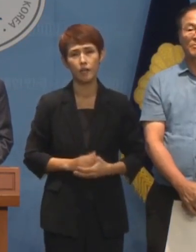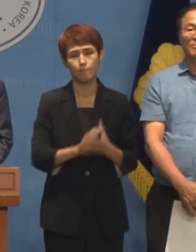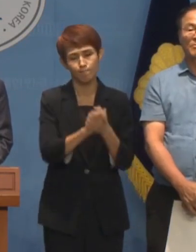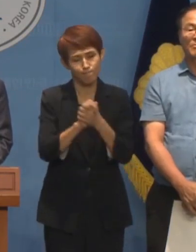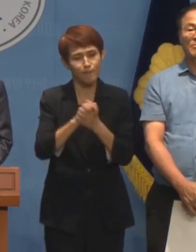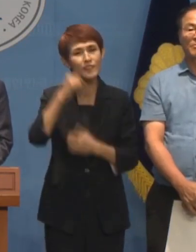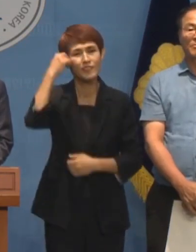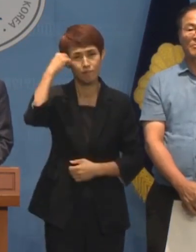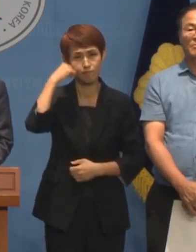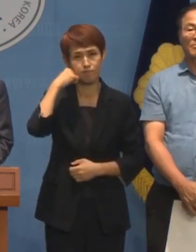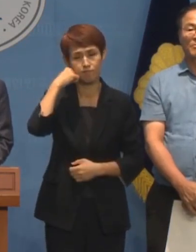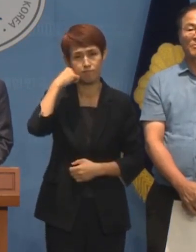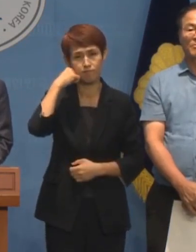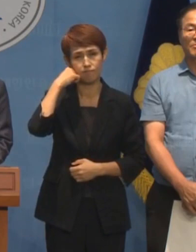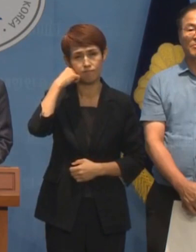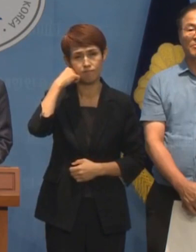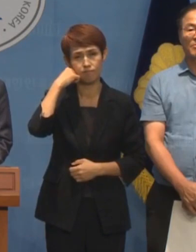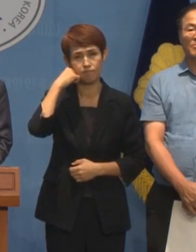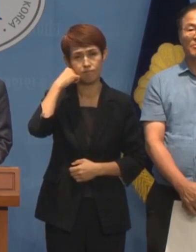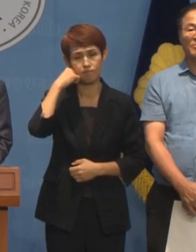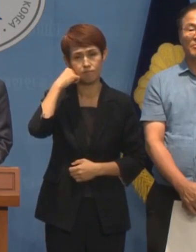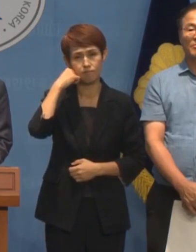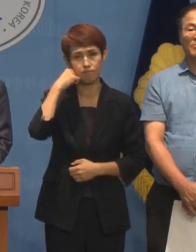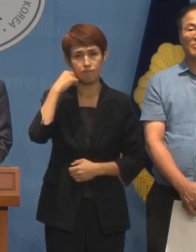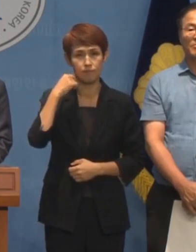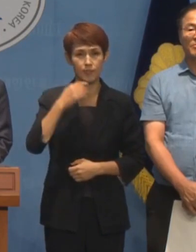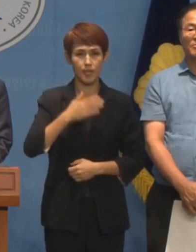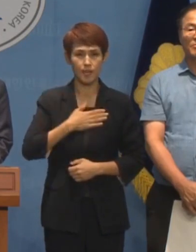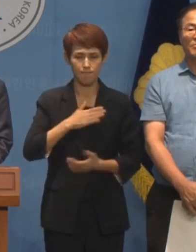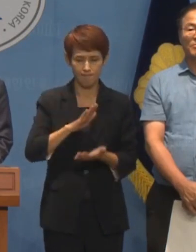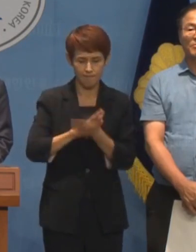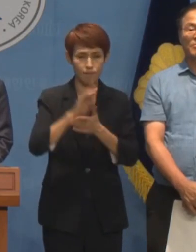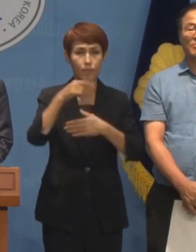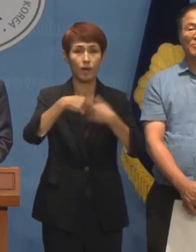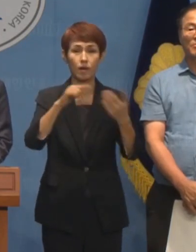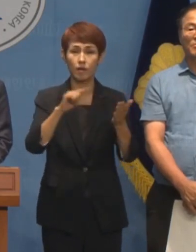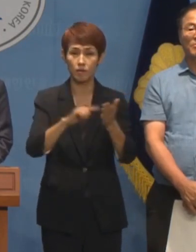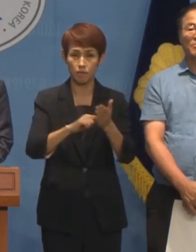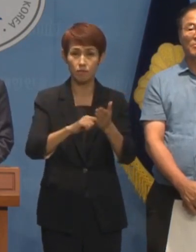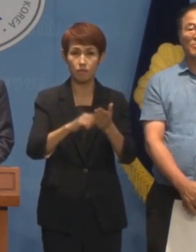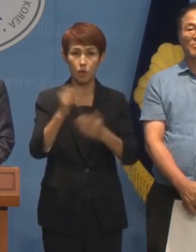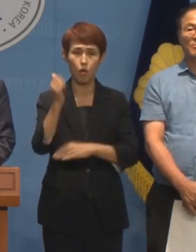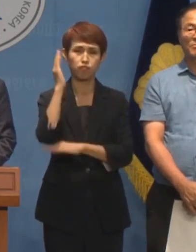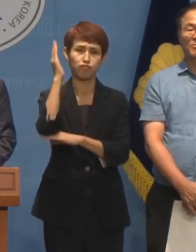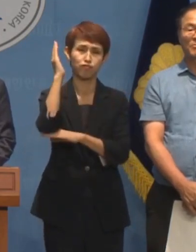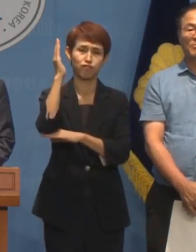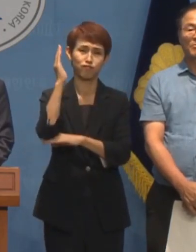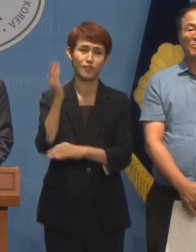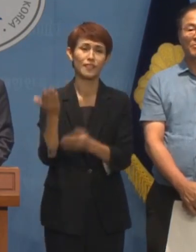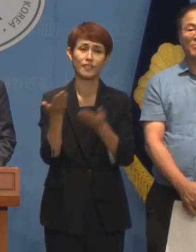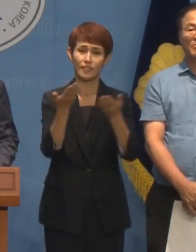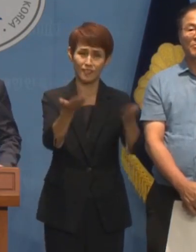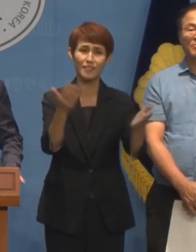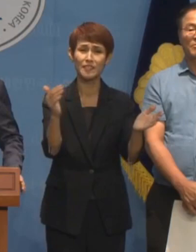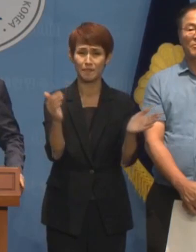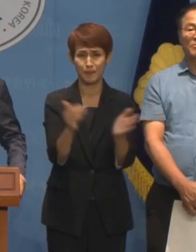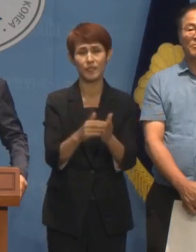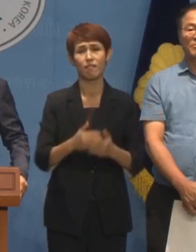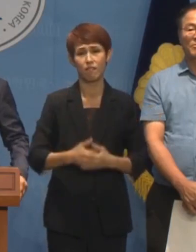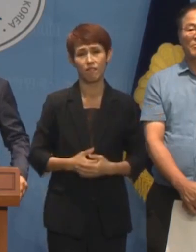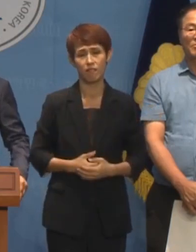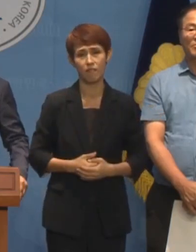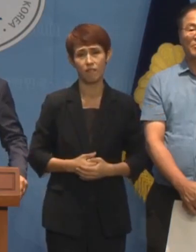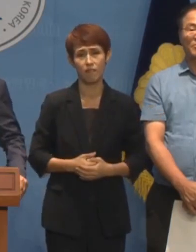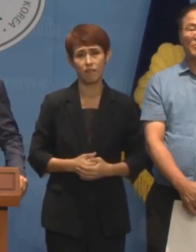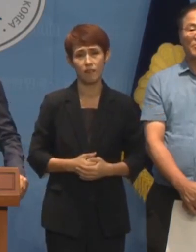그 어느 집회 장소보다 뜨거운 애정을 가지고 양평과 여주에서 강연을